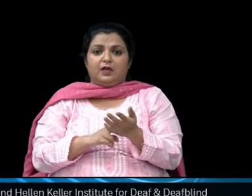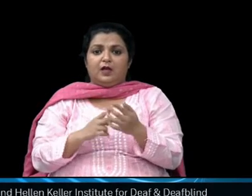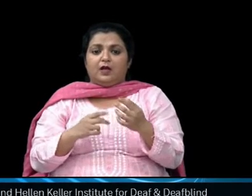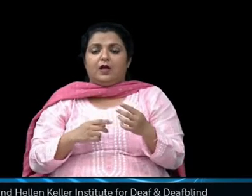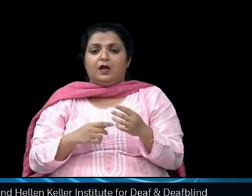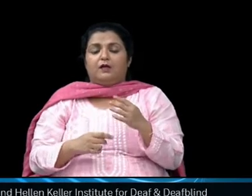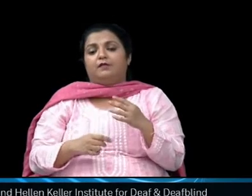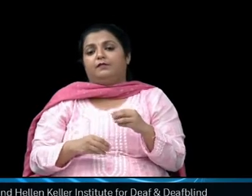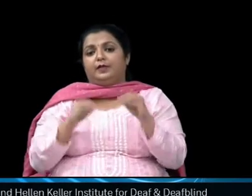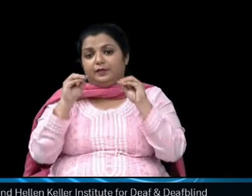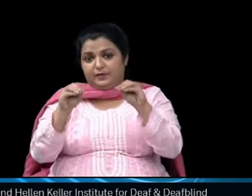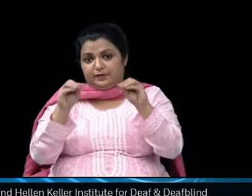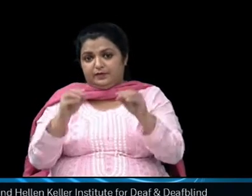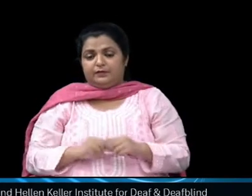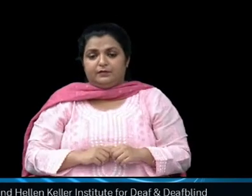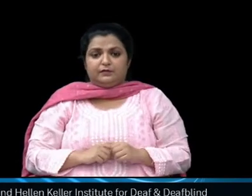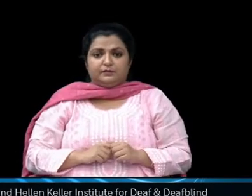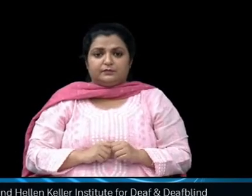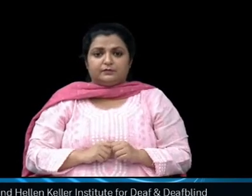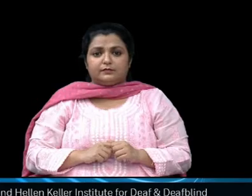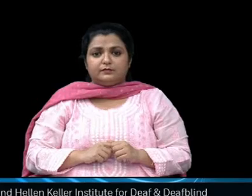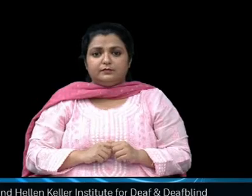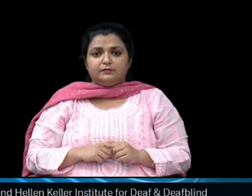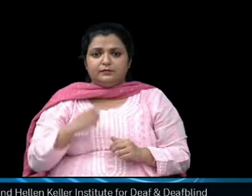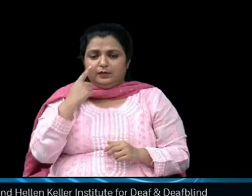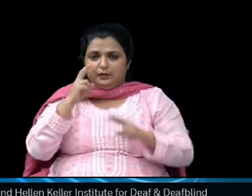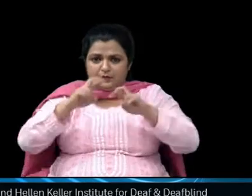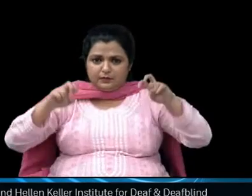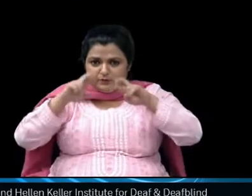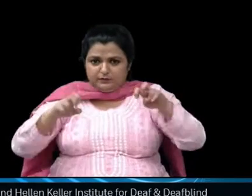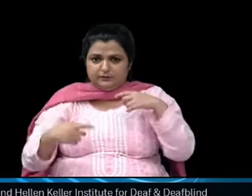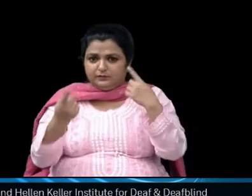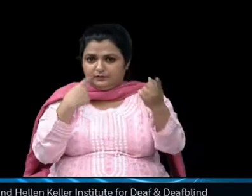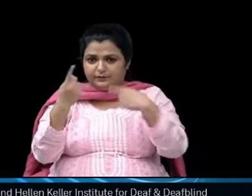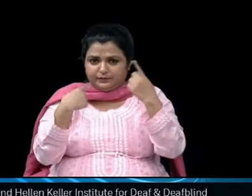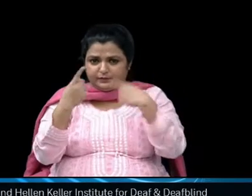रुगनागा इस्ताफनागा